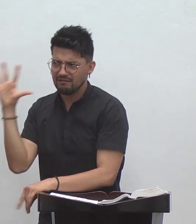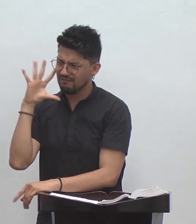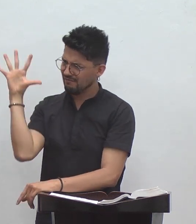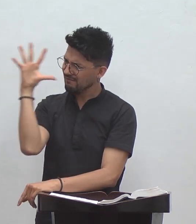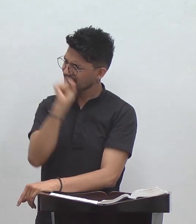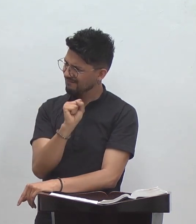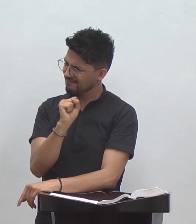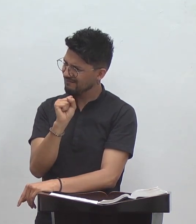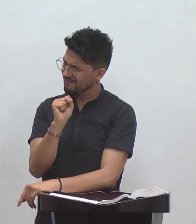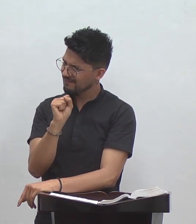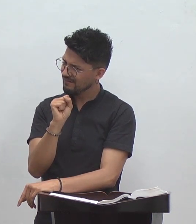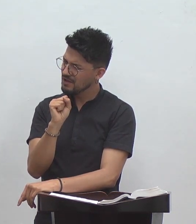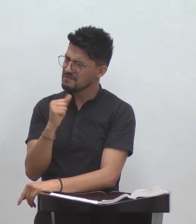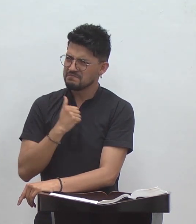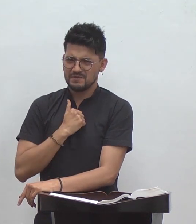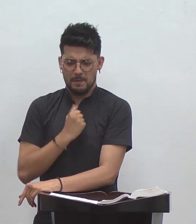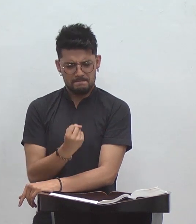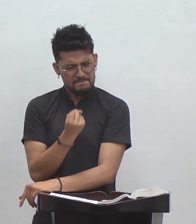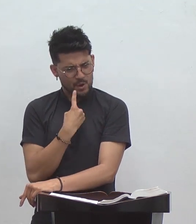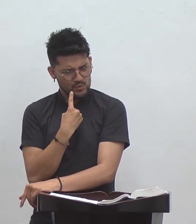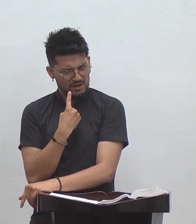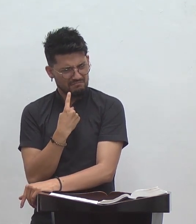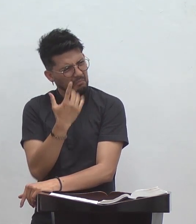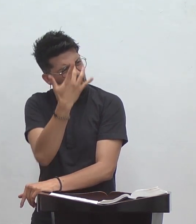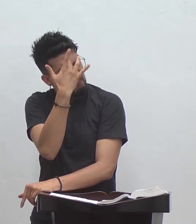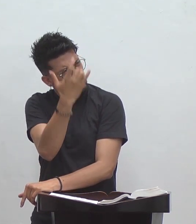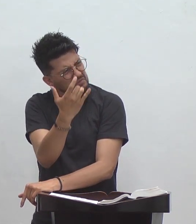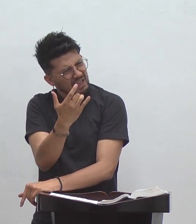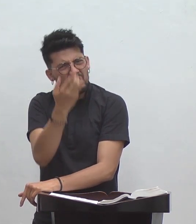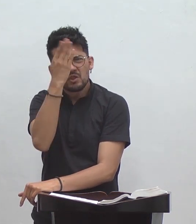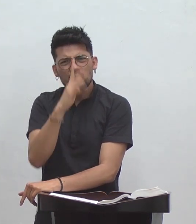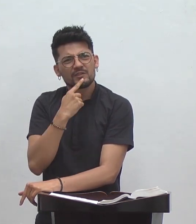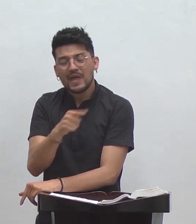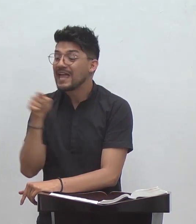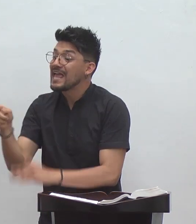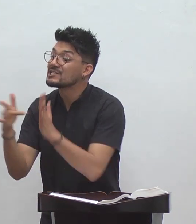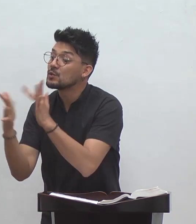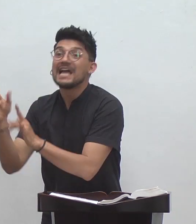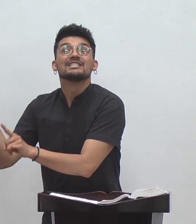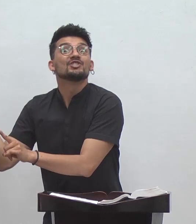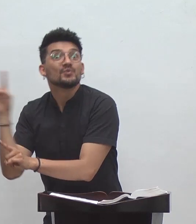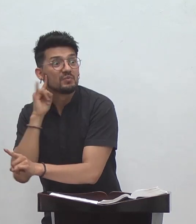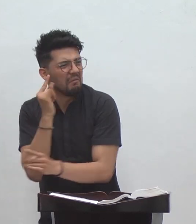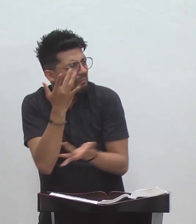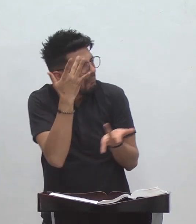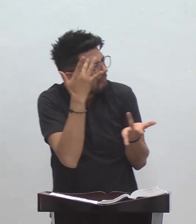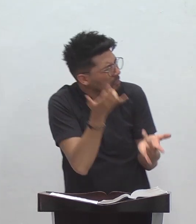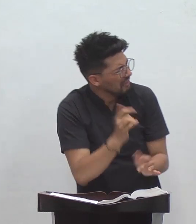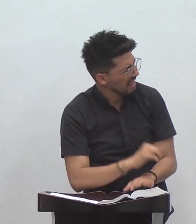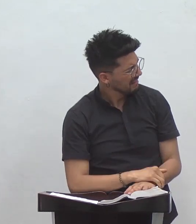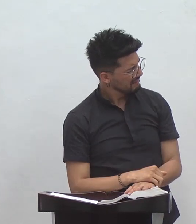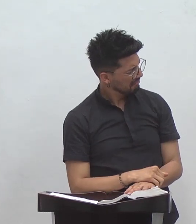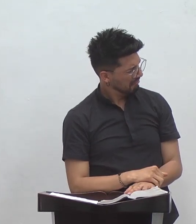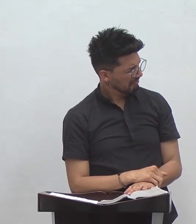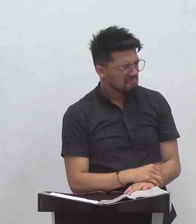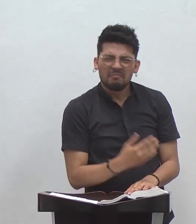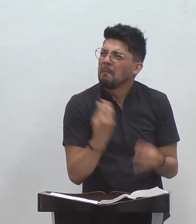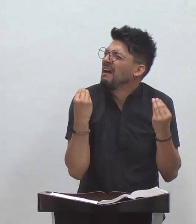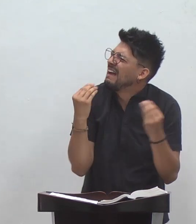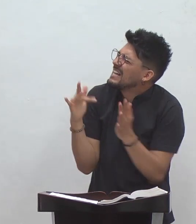escuchen. Wow. Yo mismo me pregunté, ¿por qué? Señor, ¿por qué tengo que escuchar a Jesús?